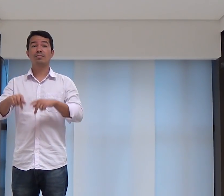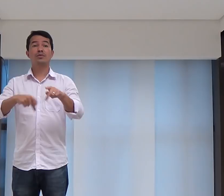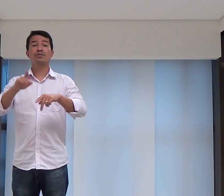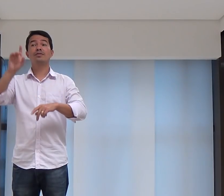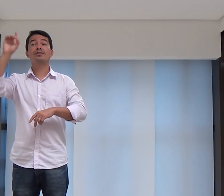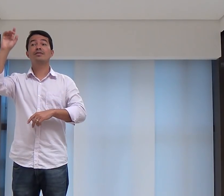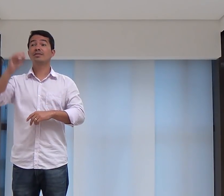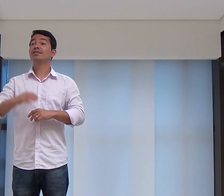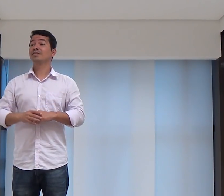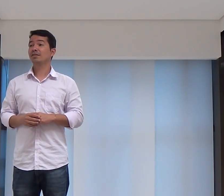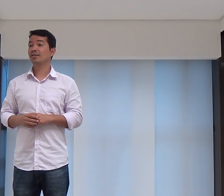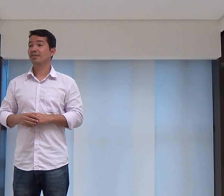Deus?